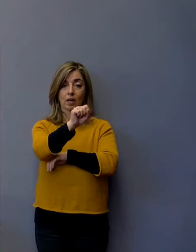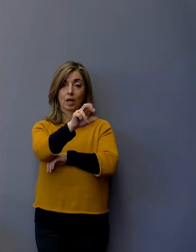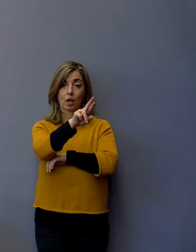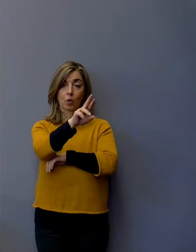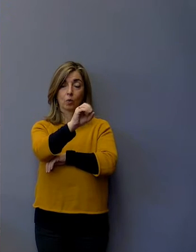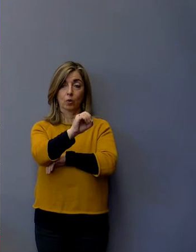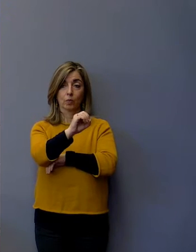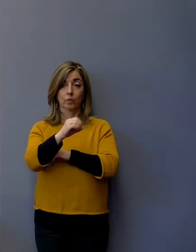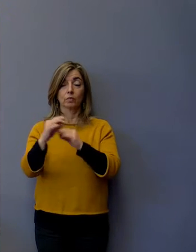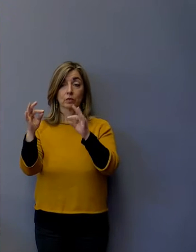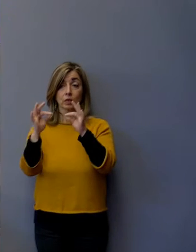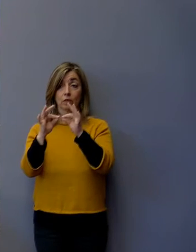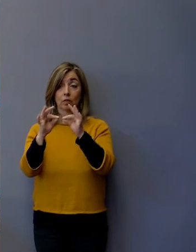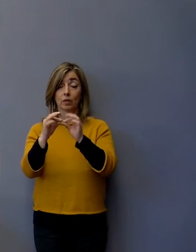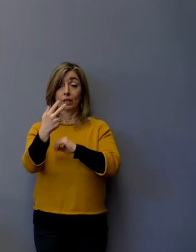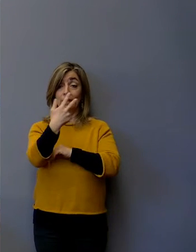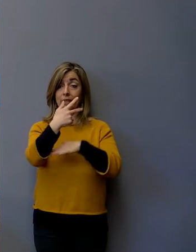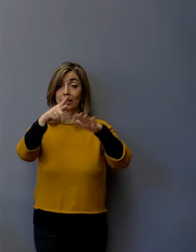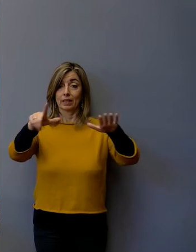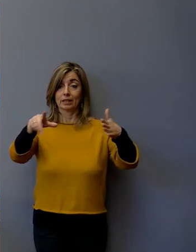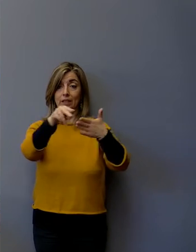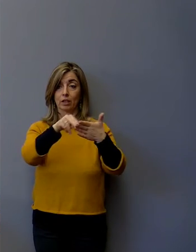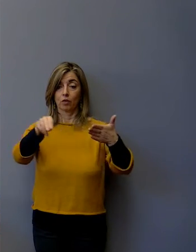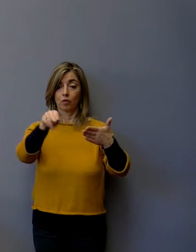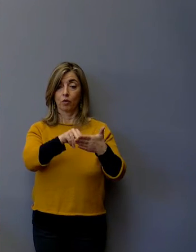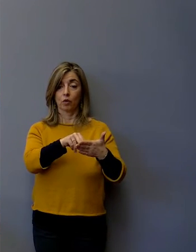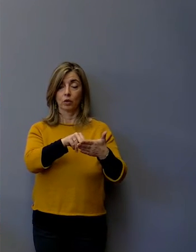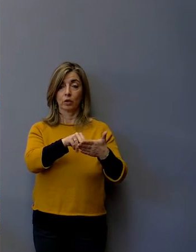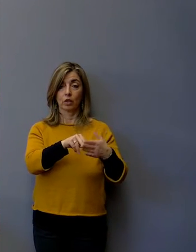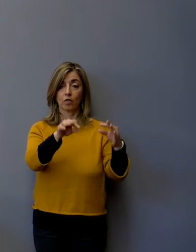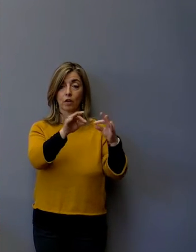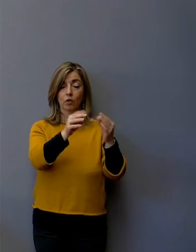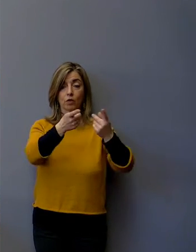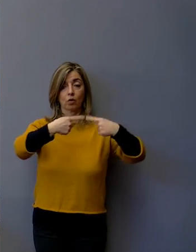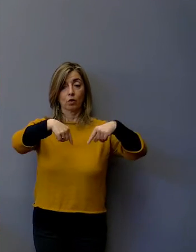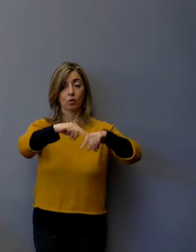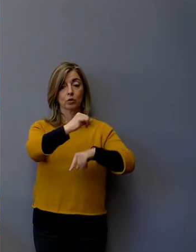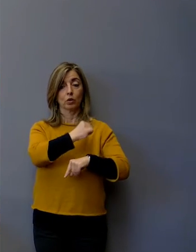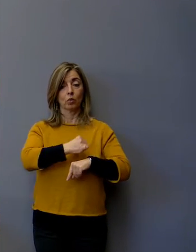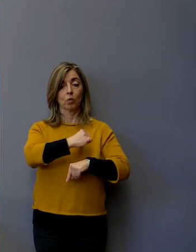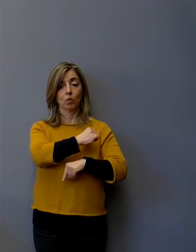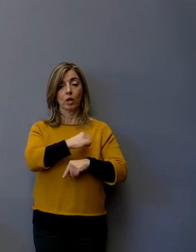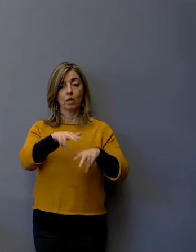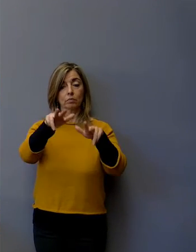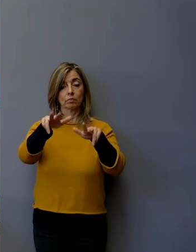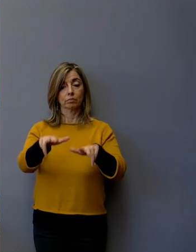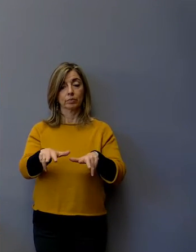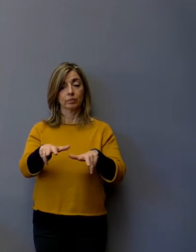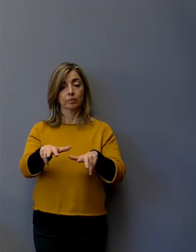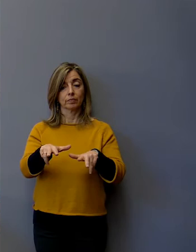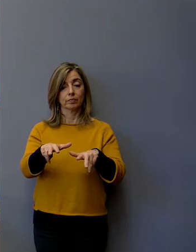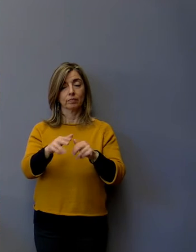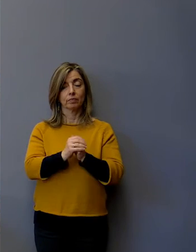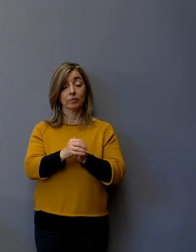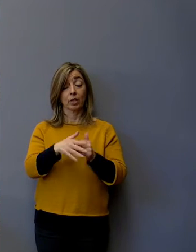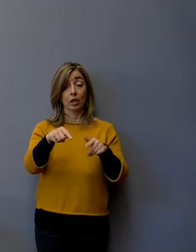amorevole 37 voti favorevoli il consiglio comunale approva pongo ora in votazione gli